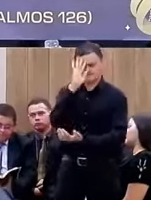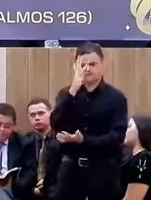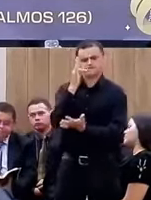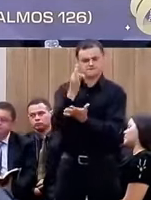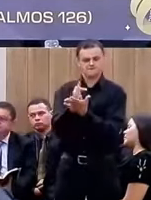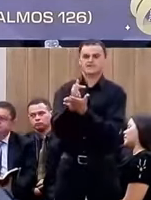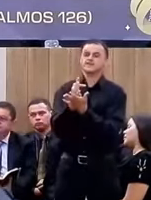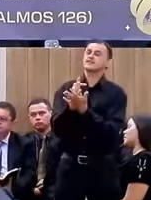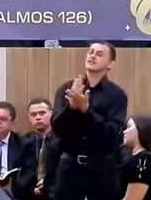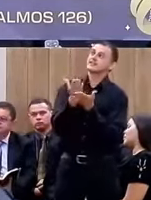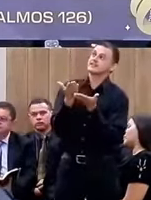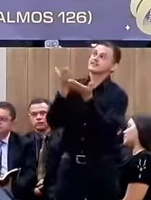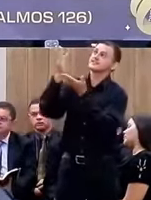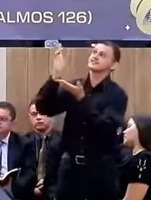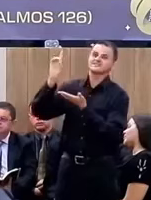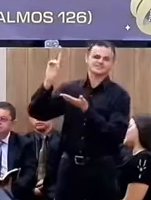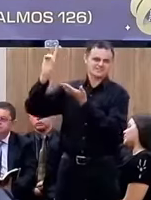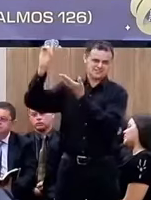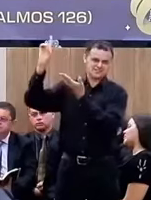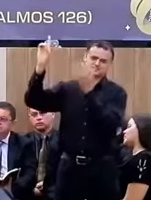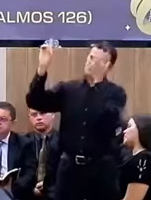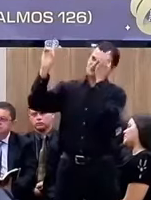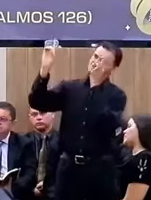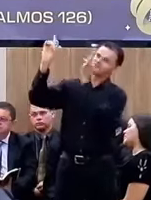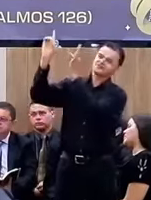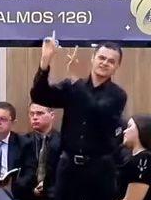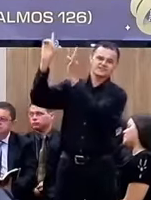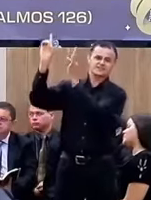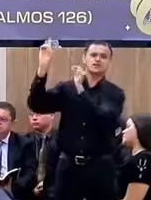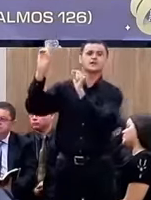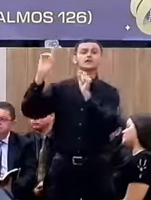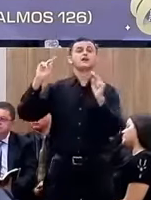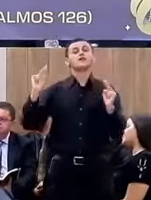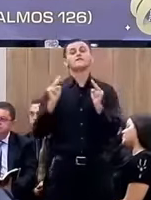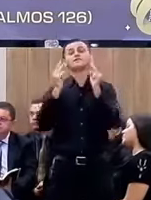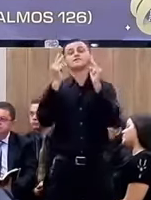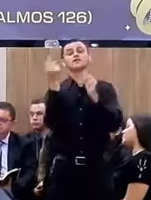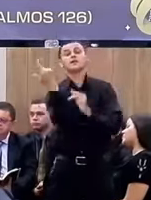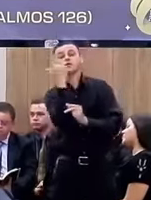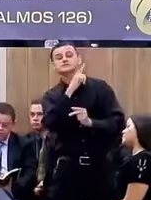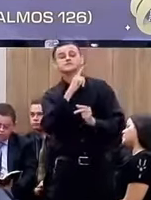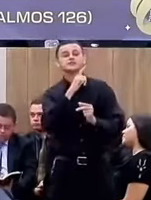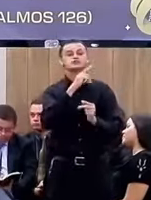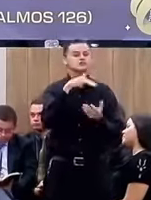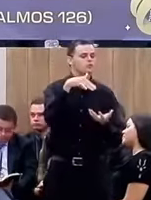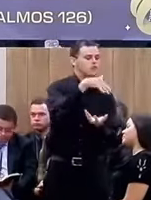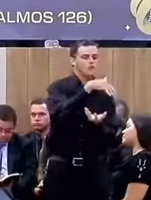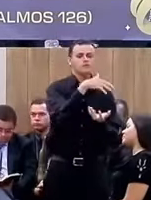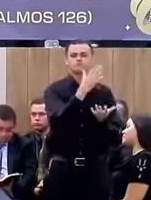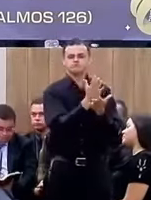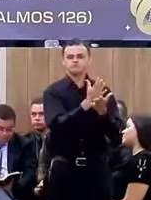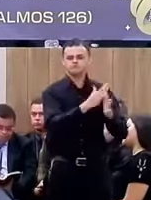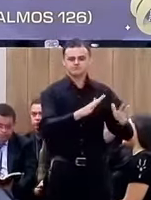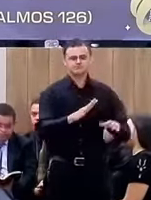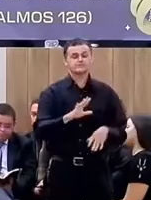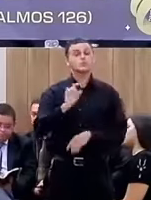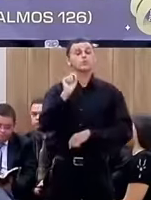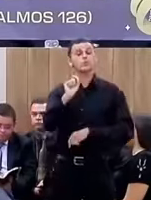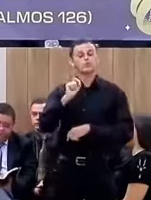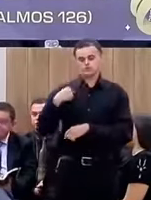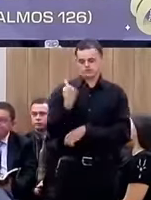em Deus. E esta é a vitória que vence o mundo. A